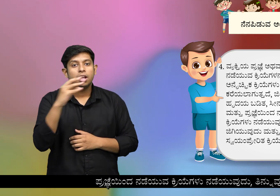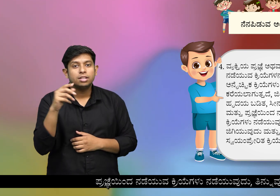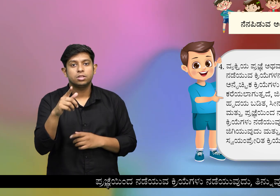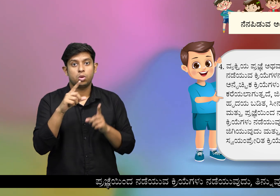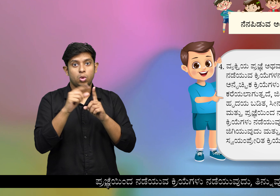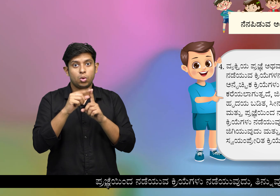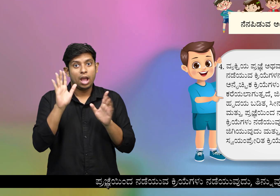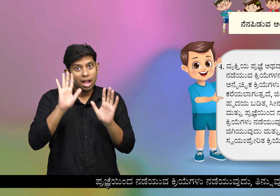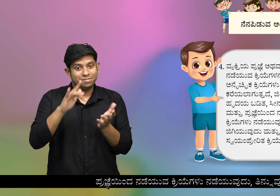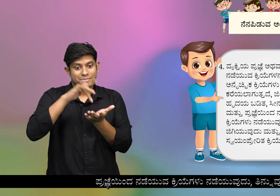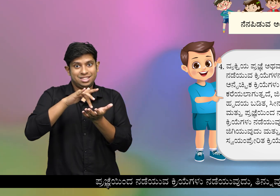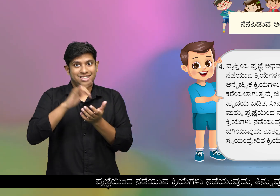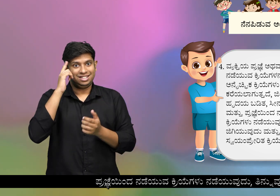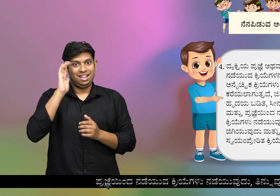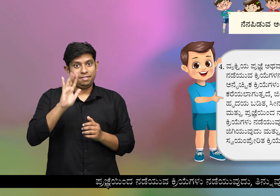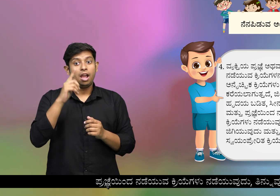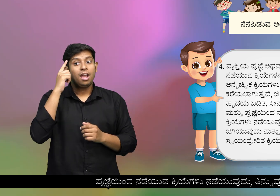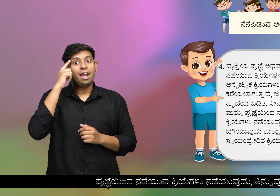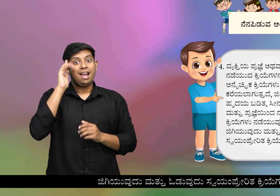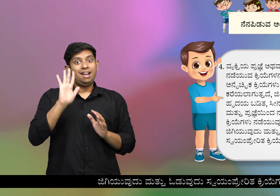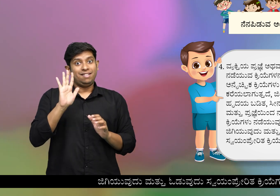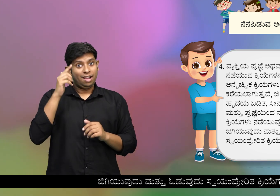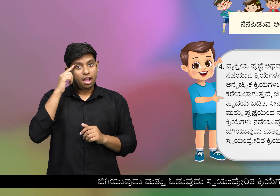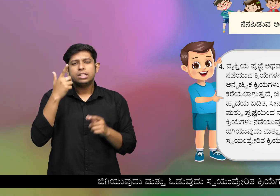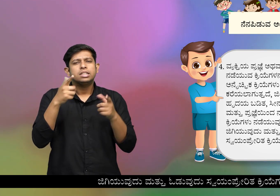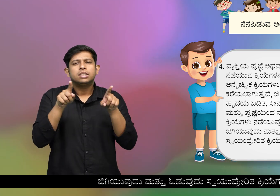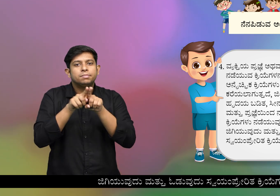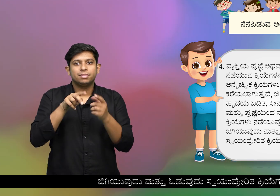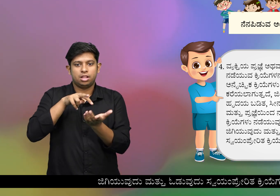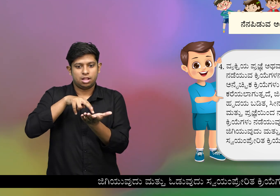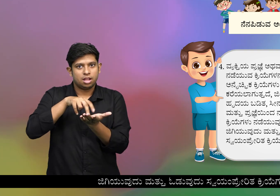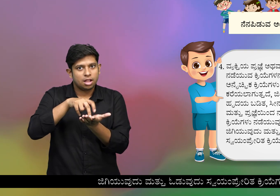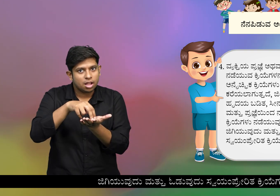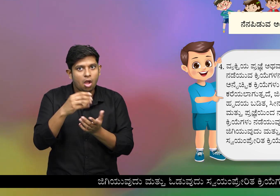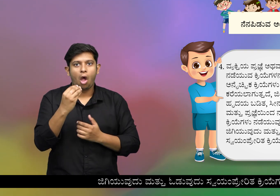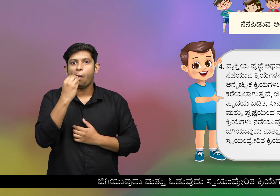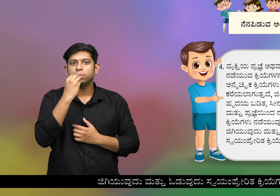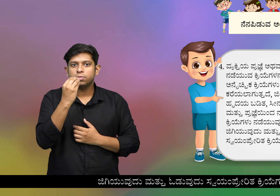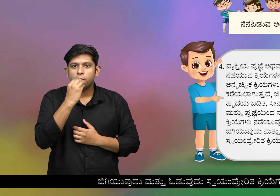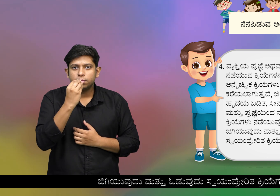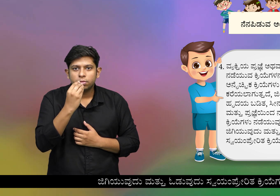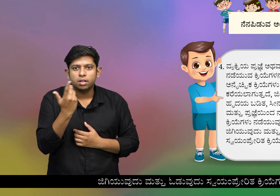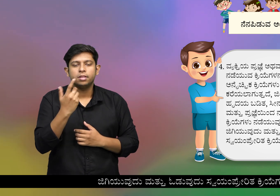ಪ್ರಜ್ಞೆಯಿಂದ ನಡೆಯುವ ಕ್ರಿಯೆಗಳು ನಡೆಯುವುದು, ತಿನ್ನುವುದು, ಜಿಗಿಯುವುದು ಮತ್ತು ಓಡುವುದು ಸ್ವಯಂ ಪ್ರೇರಿತ ಕ್ರಿಯೆಗಳು.